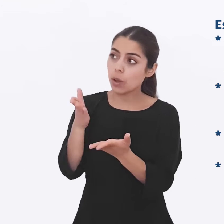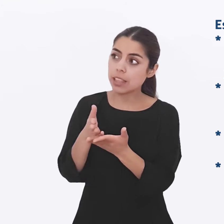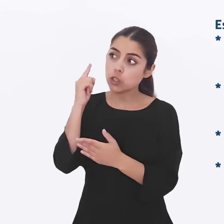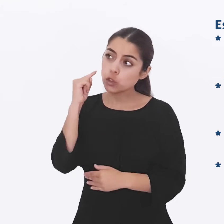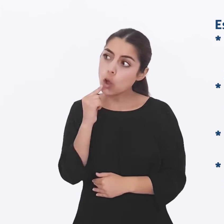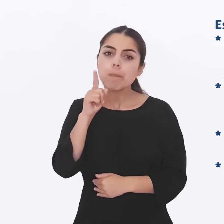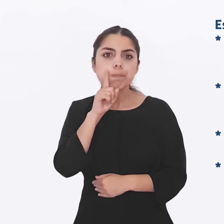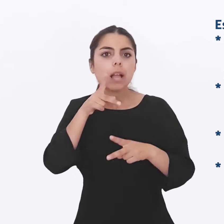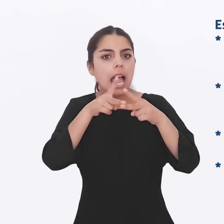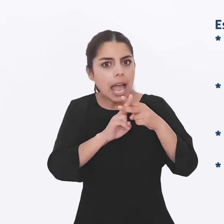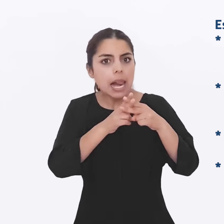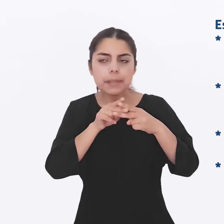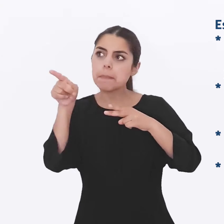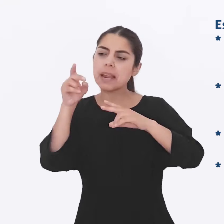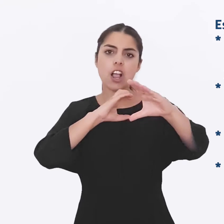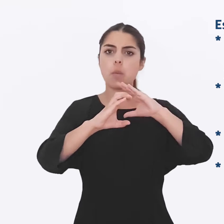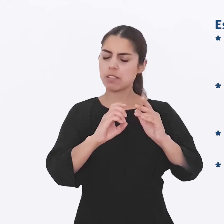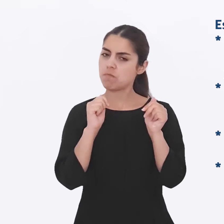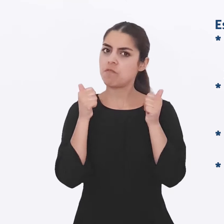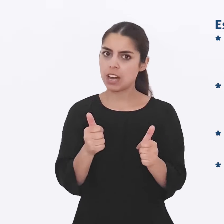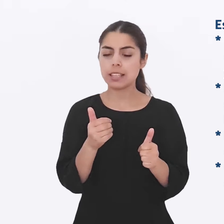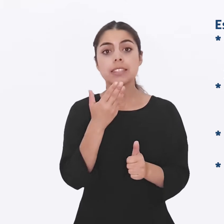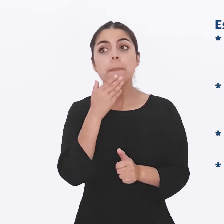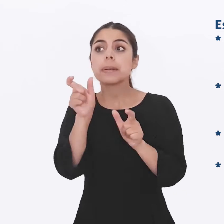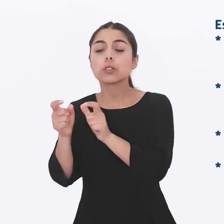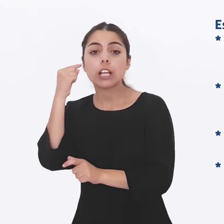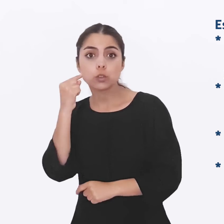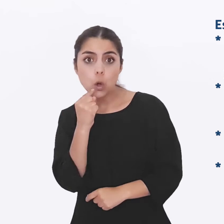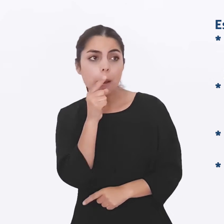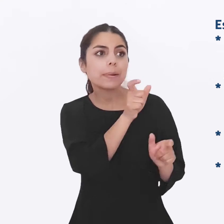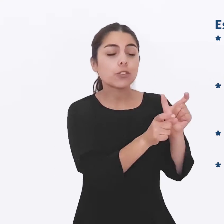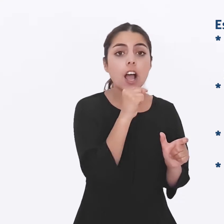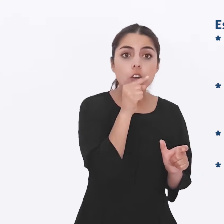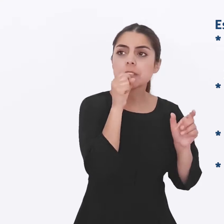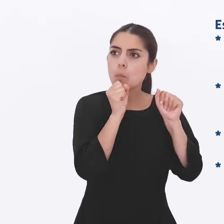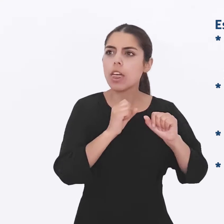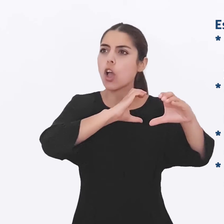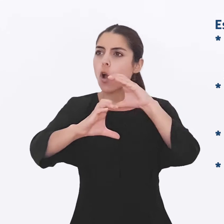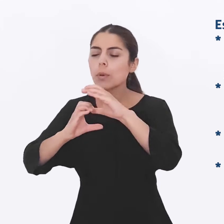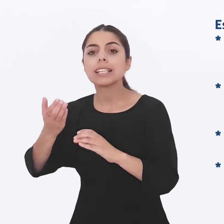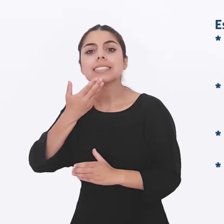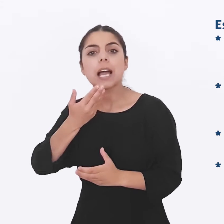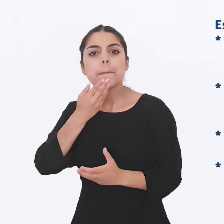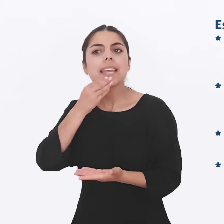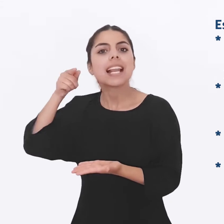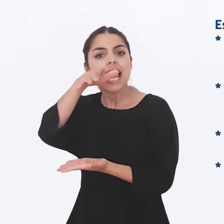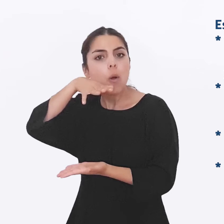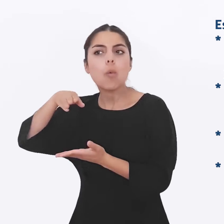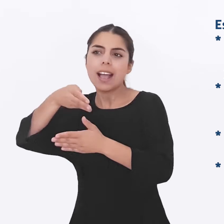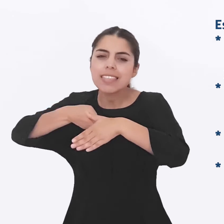permita a los estudiantes contar con herramientas para lograr una comunicación efectiva con sordos y oyentes y un completo desarrollo del lenguaje